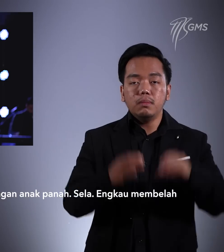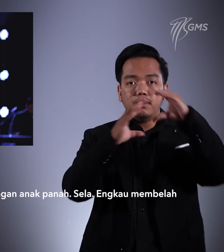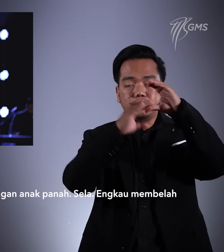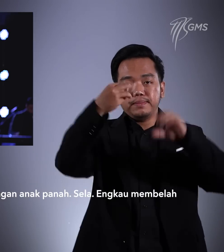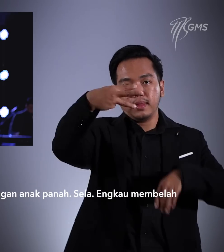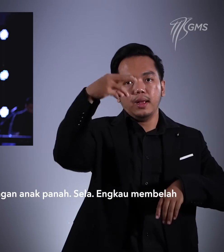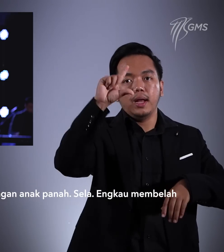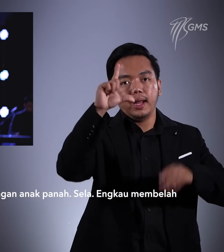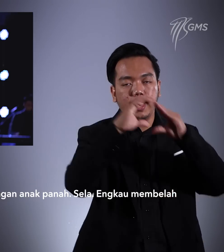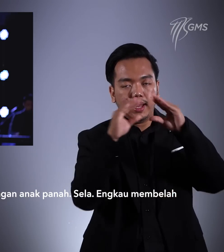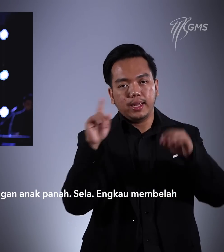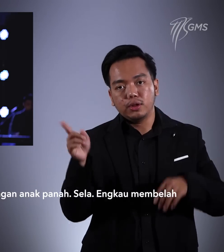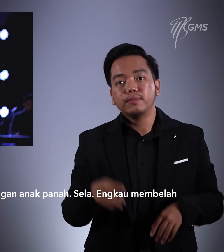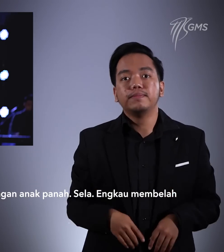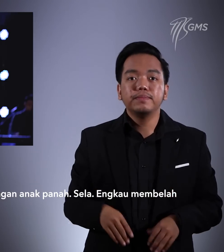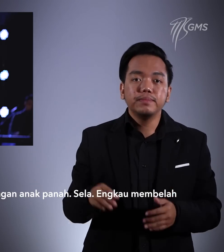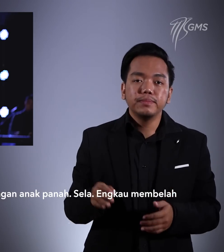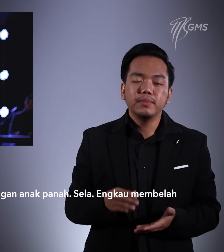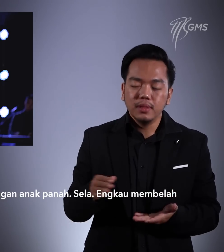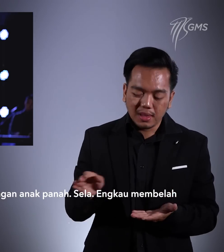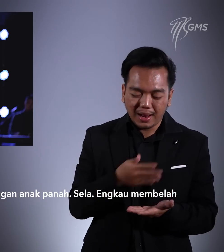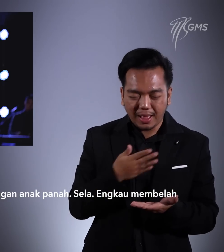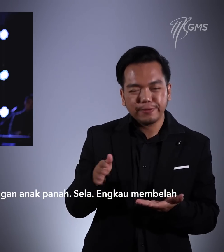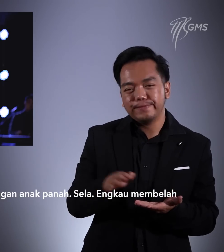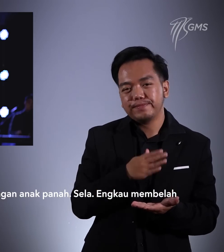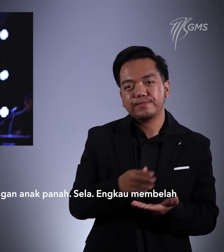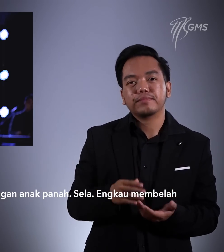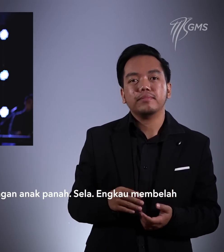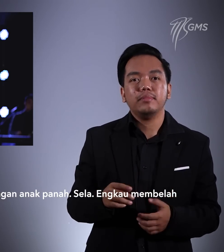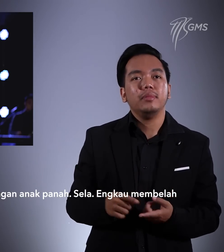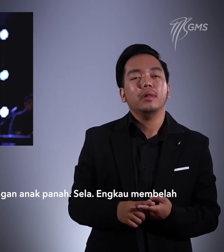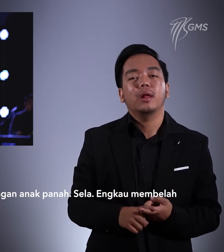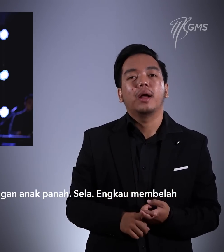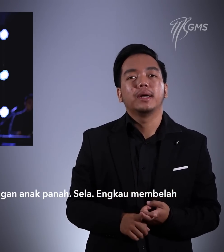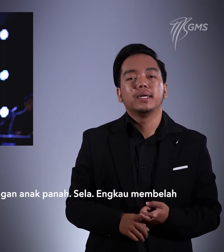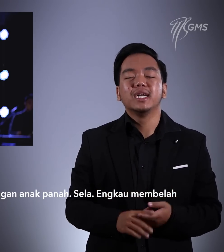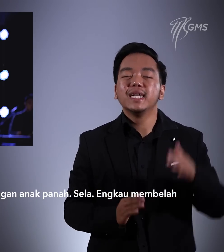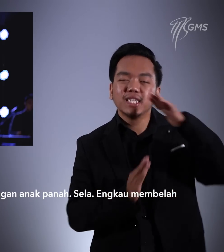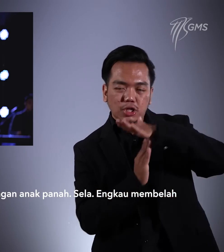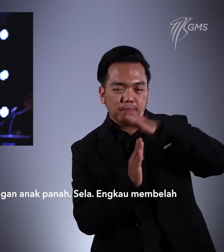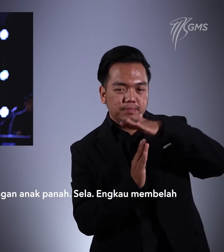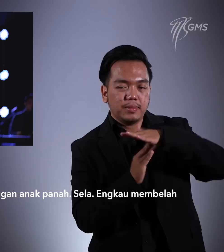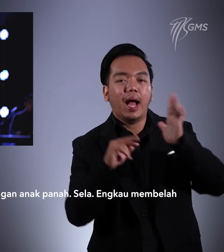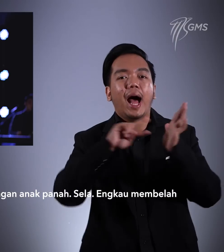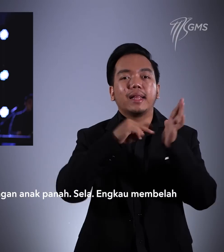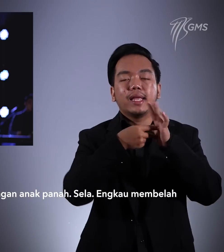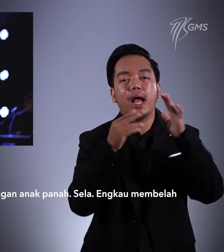lagu ya, sebenarnya ini jadi lagu juga nanti. Tapi seolah-olah setelah dia renungkan, dia kasih istirahat. Selah itu kan stop,